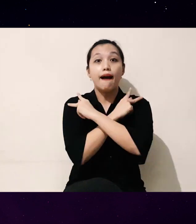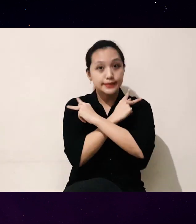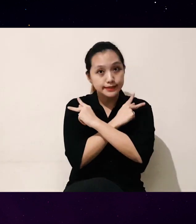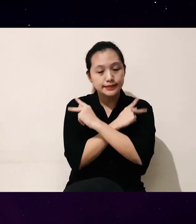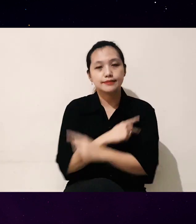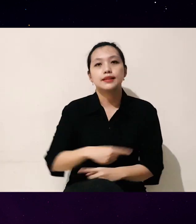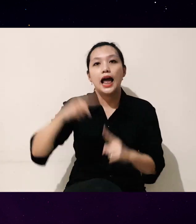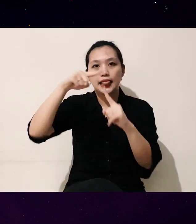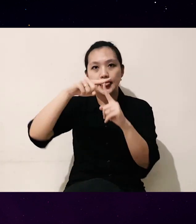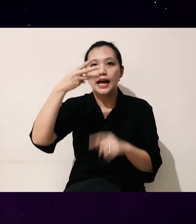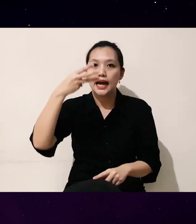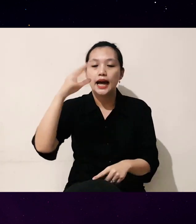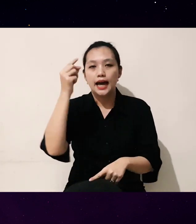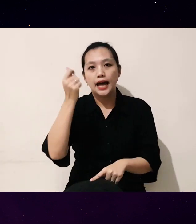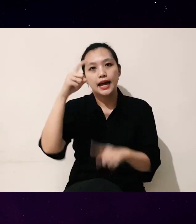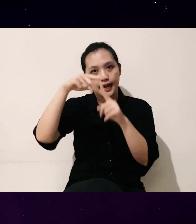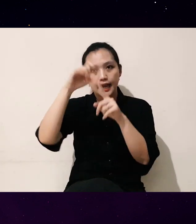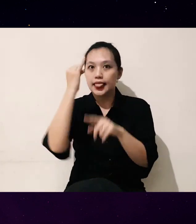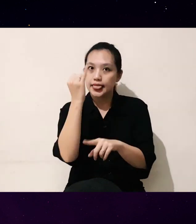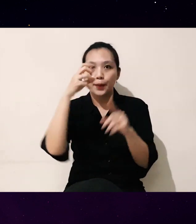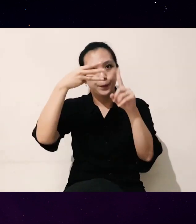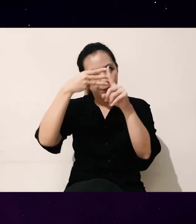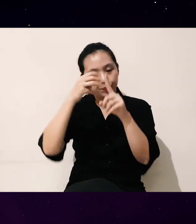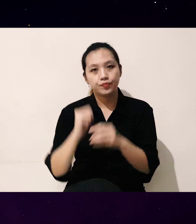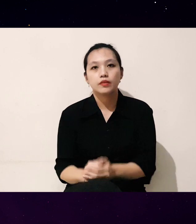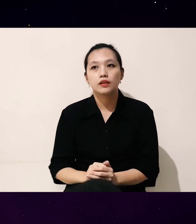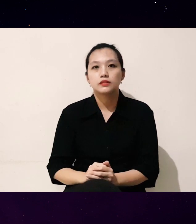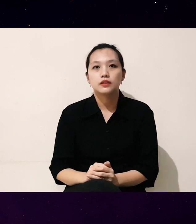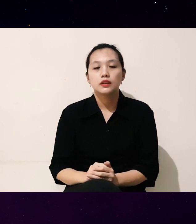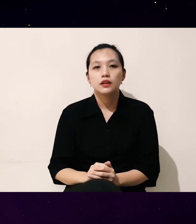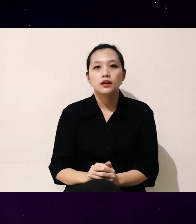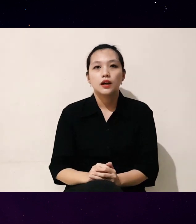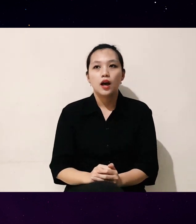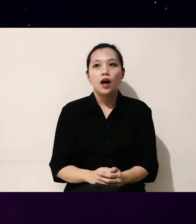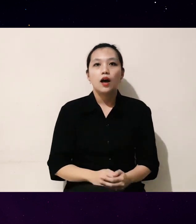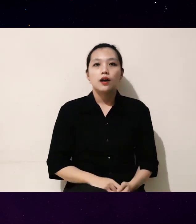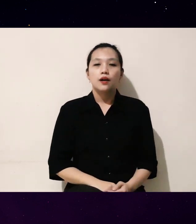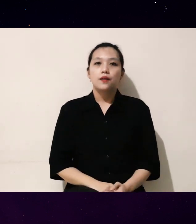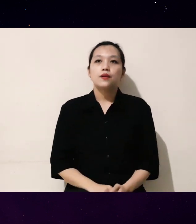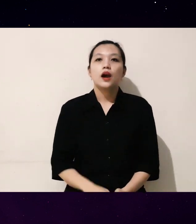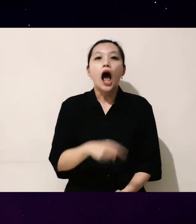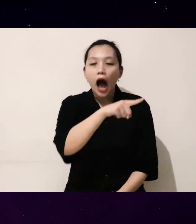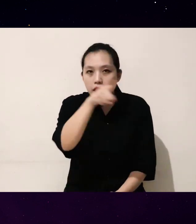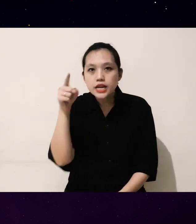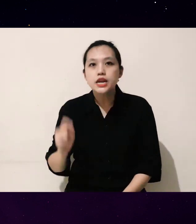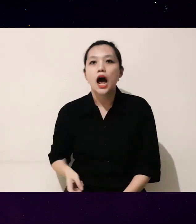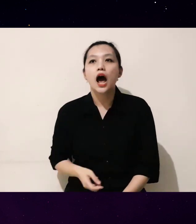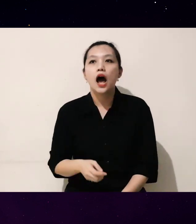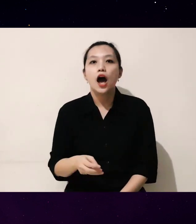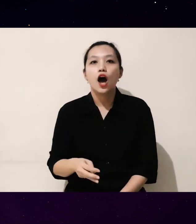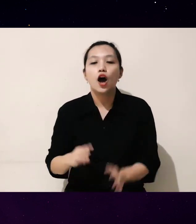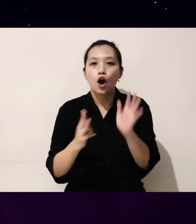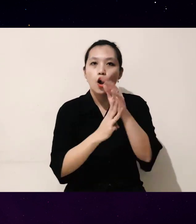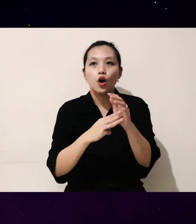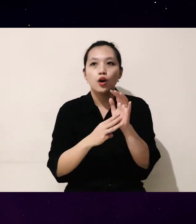kekuatan, kasih, dan ketertiban. Saat ini, beberapa daripada Anda sedang berlari